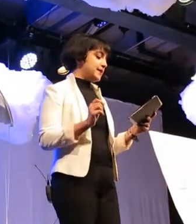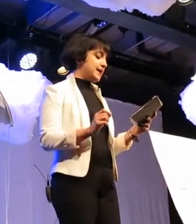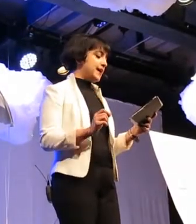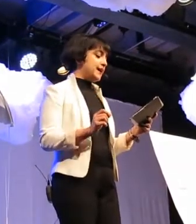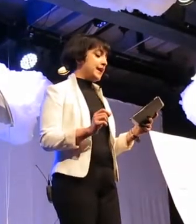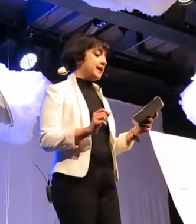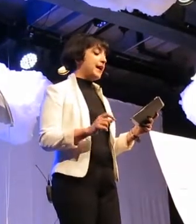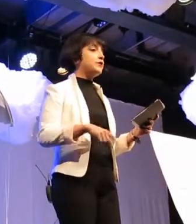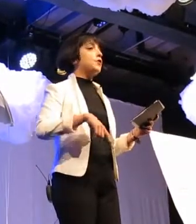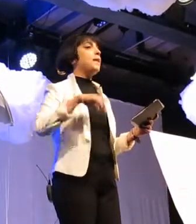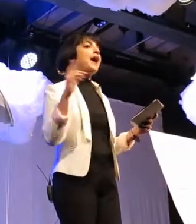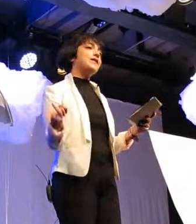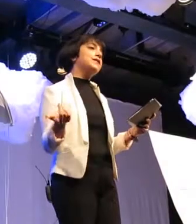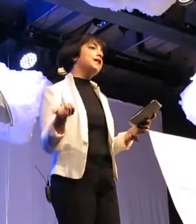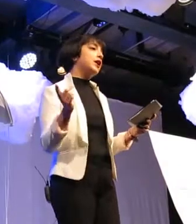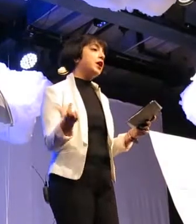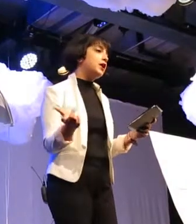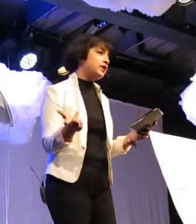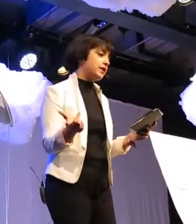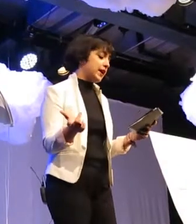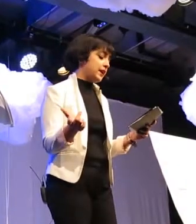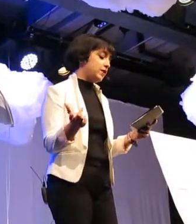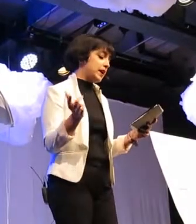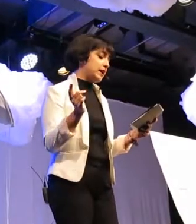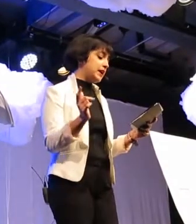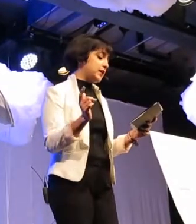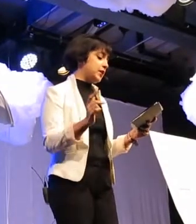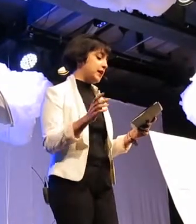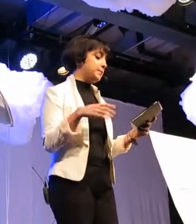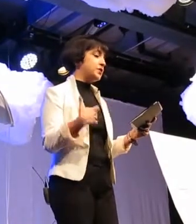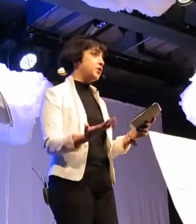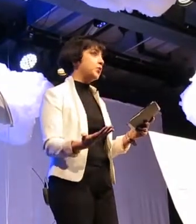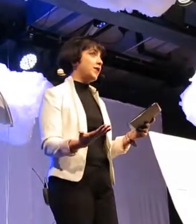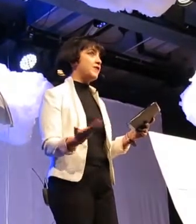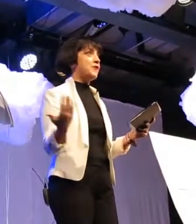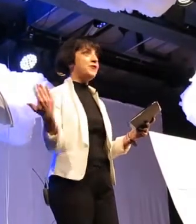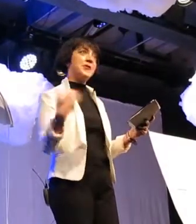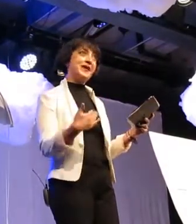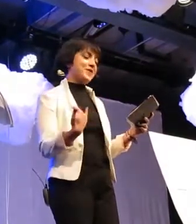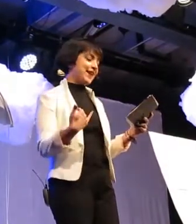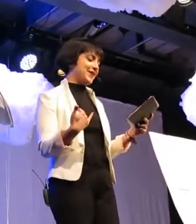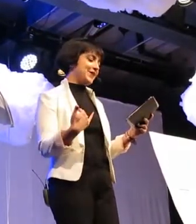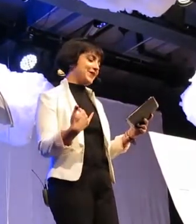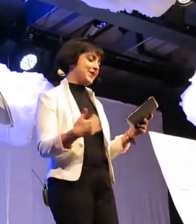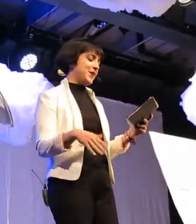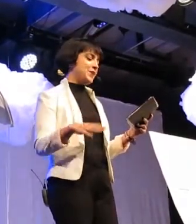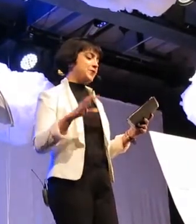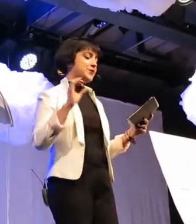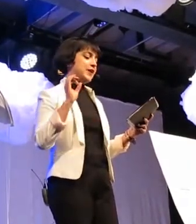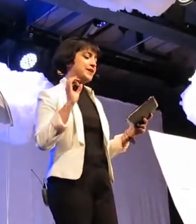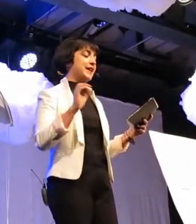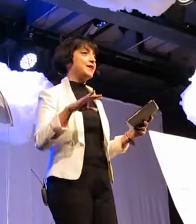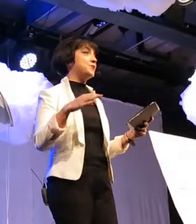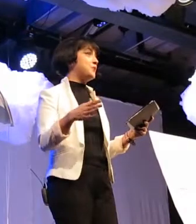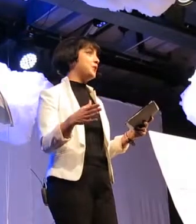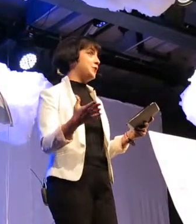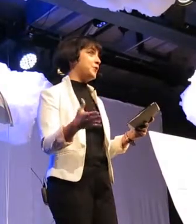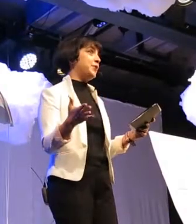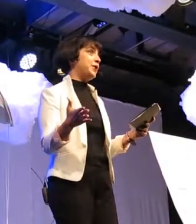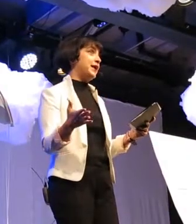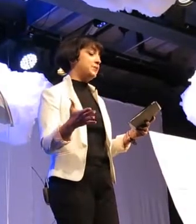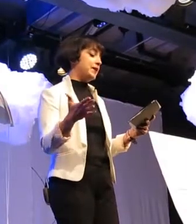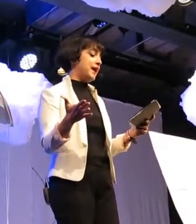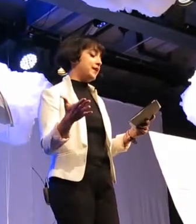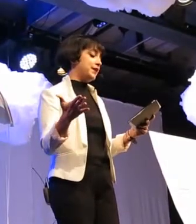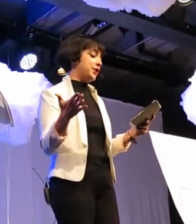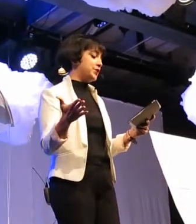Är inställningen att om andra löser det så kan enskilda personer vara free riders och försöka tjäna så mycket